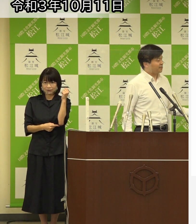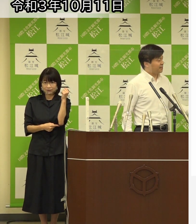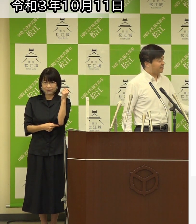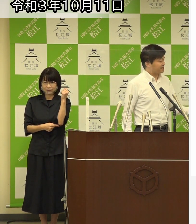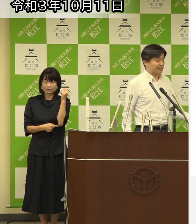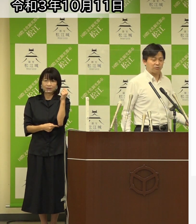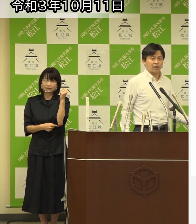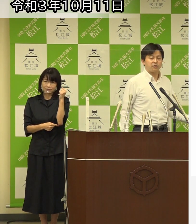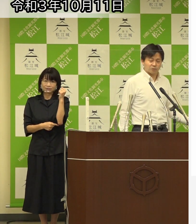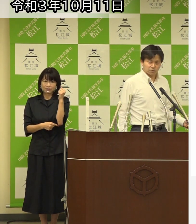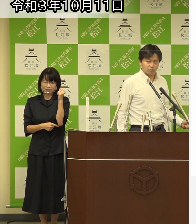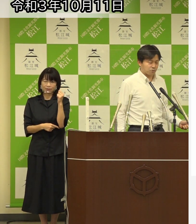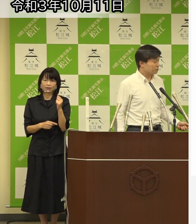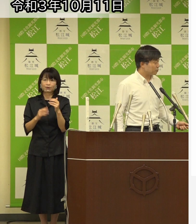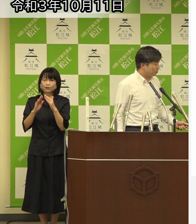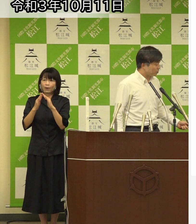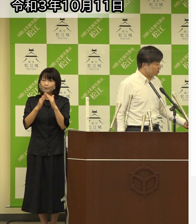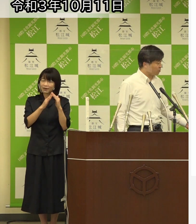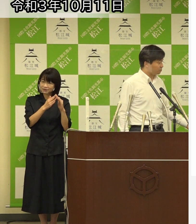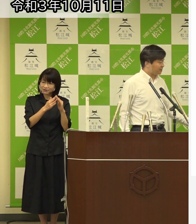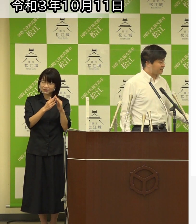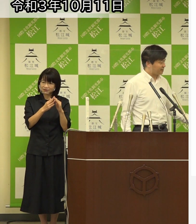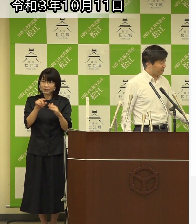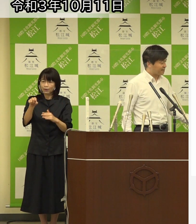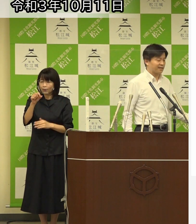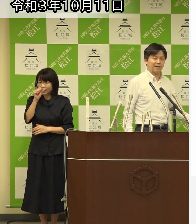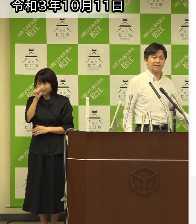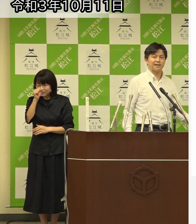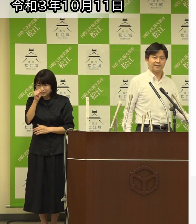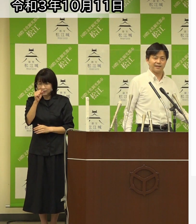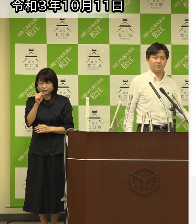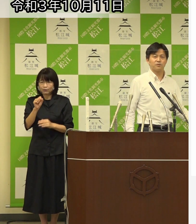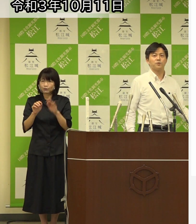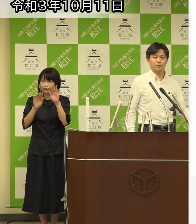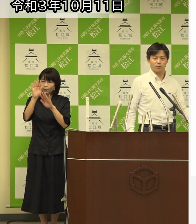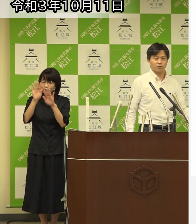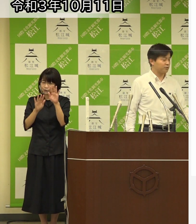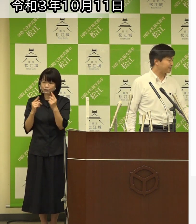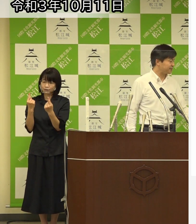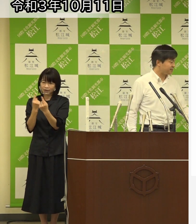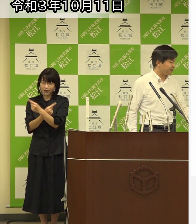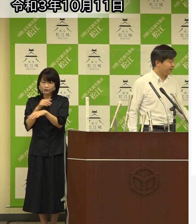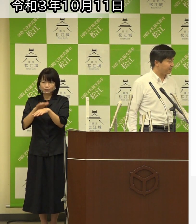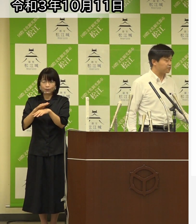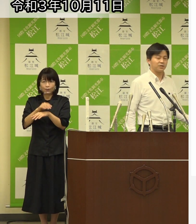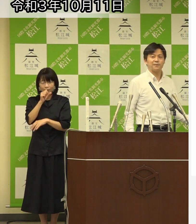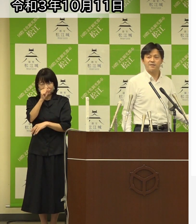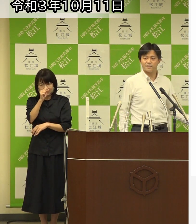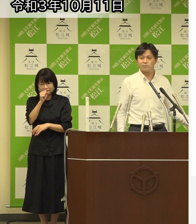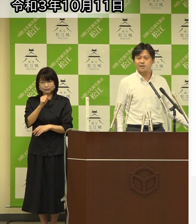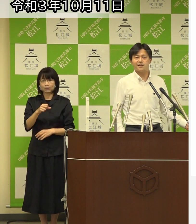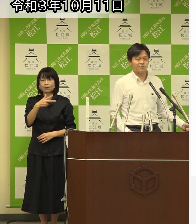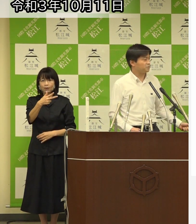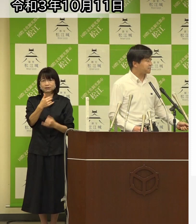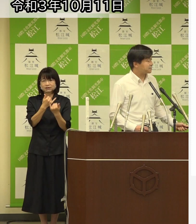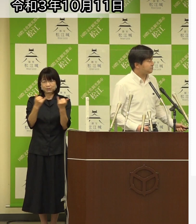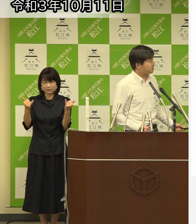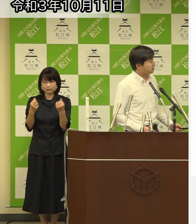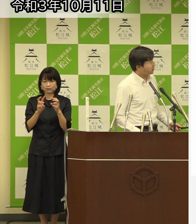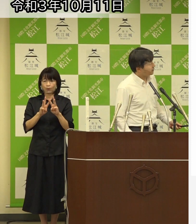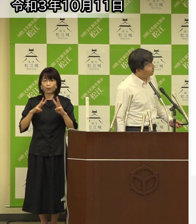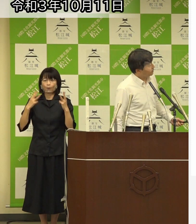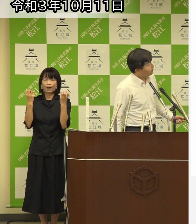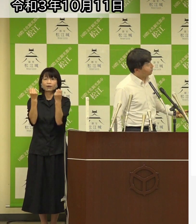町並みが形成されるのがいいのかということを市民の皆さんに参加いただいて、ワークショップという形で作ってまいりたいと考えております